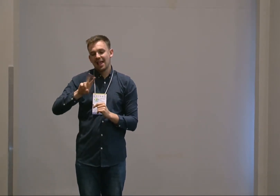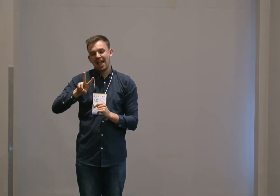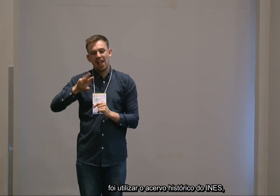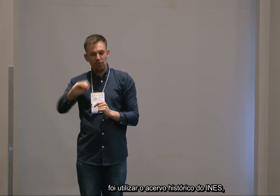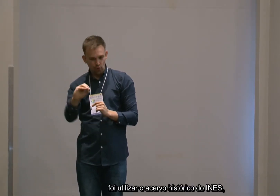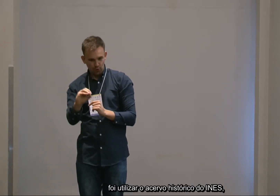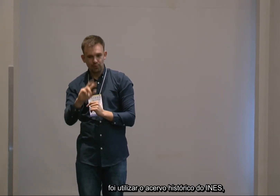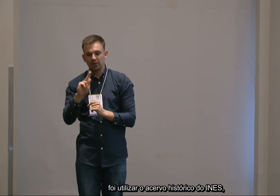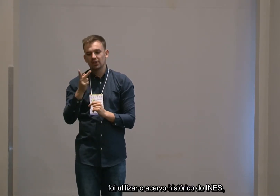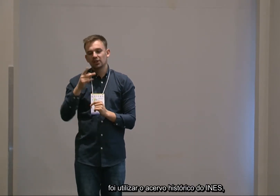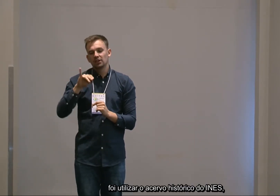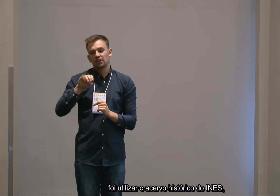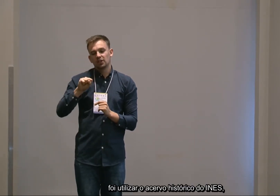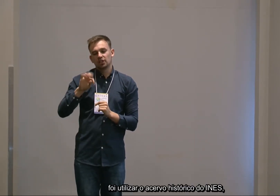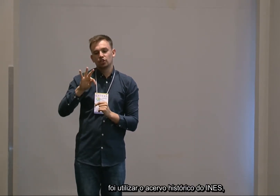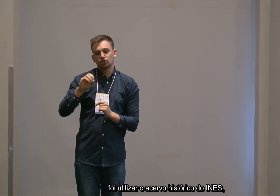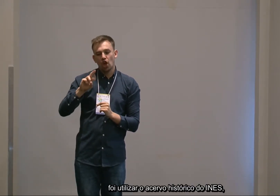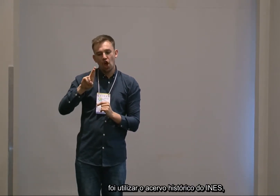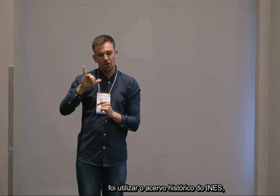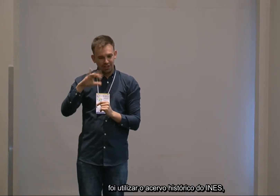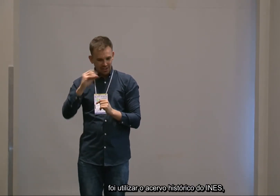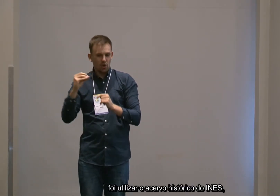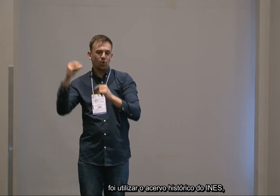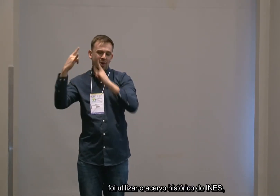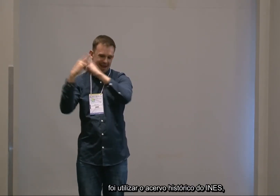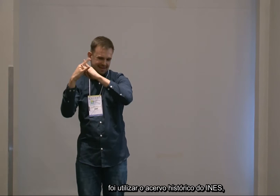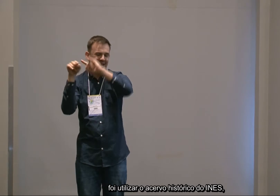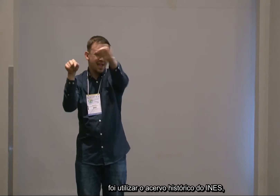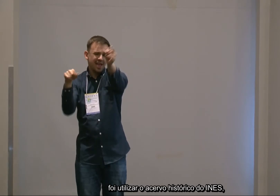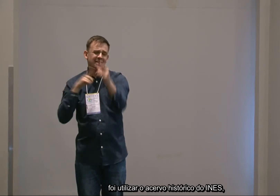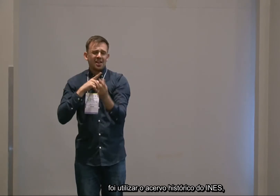foi utilizar o acervo histórico do INES